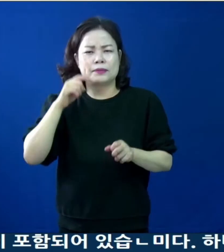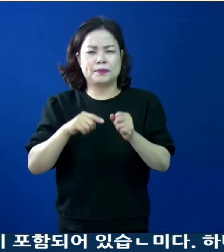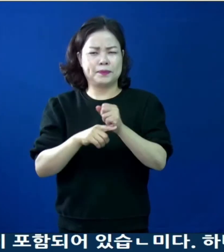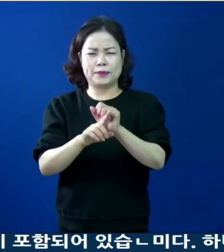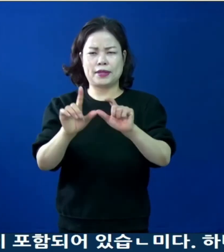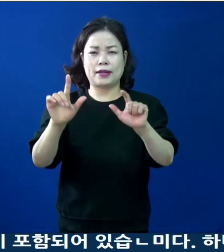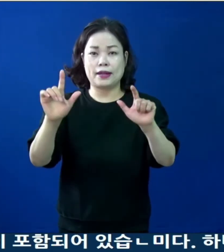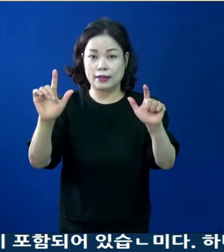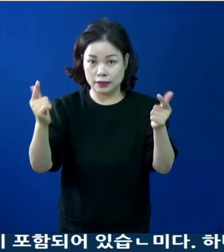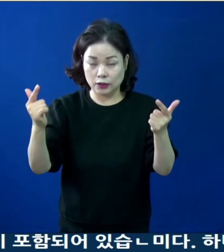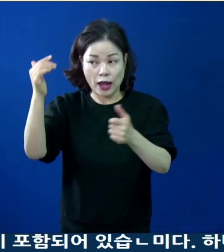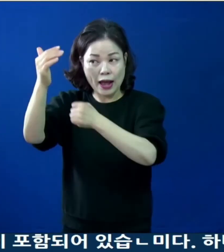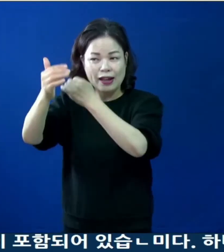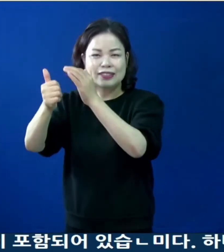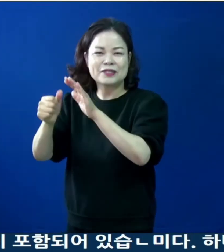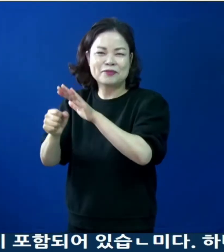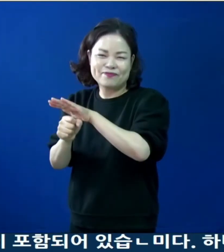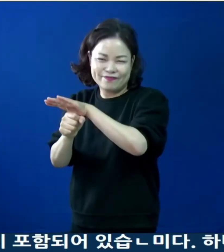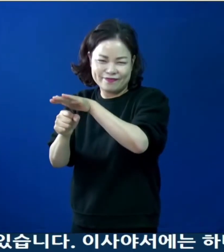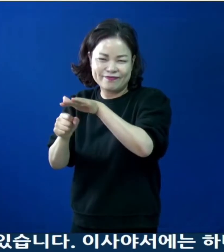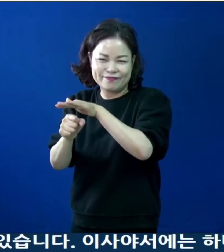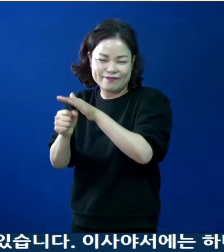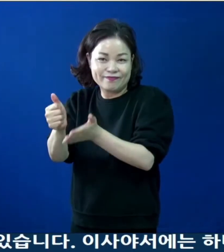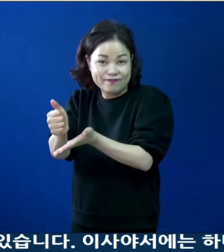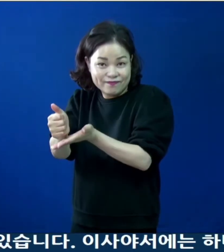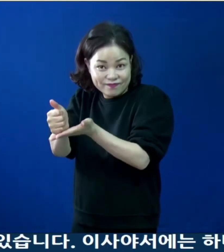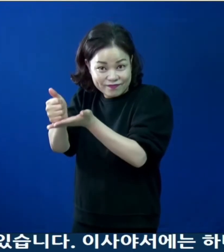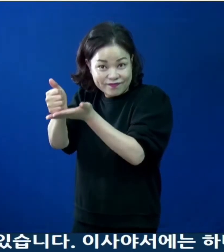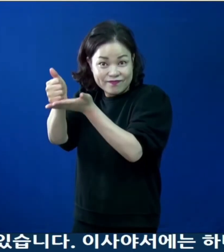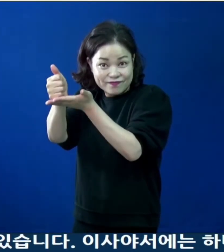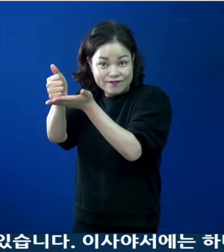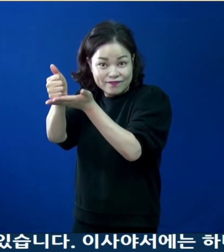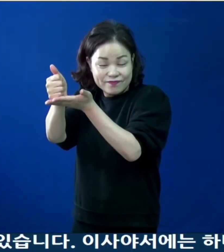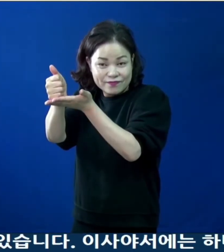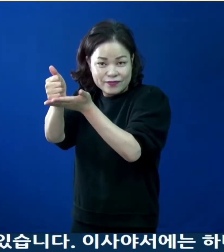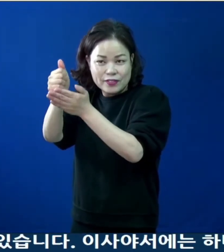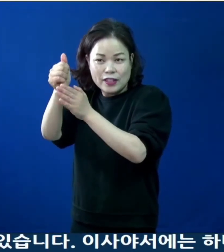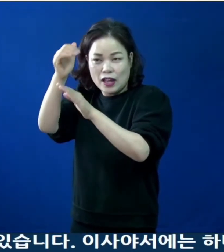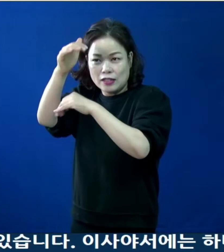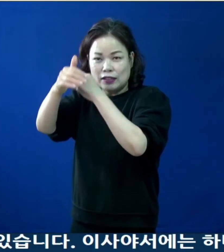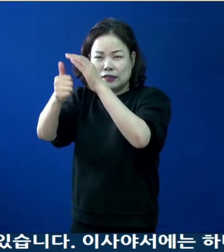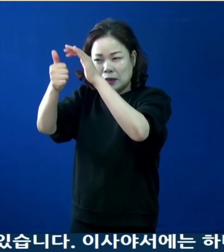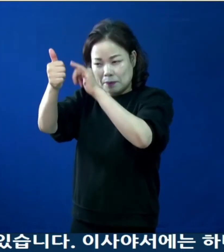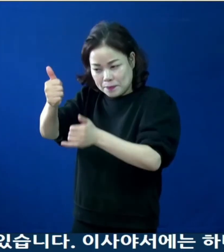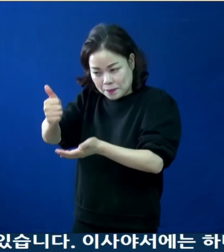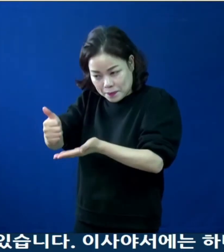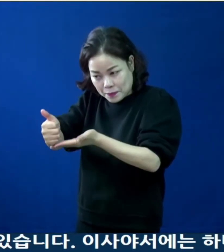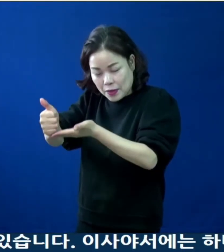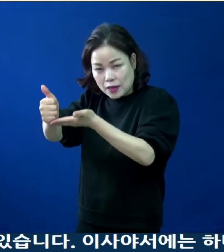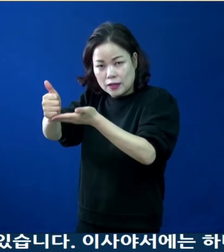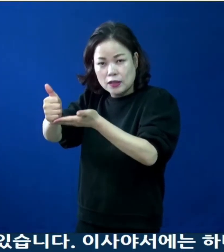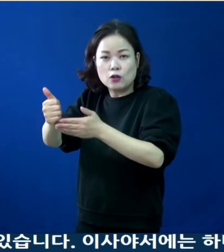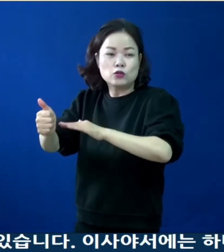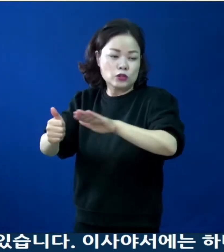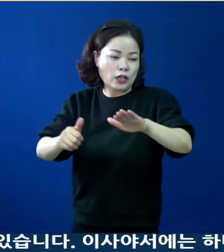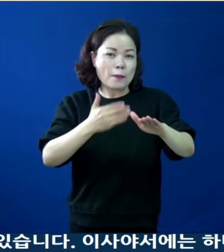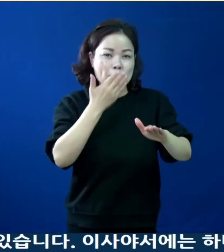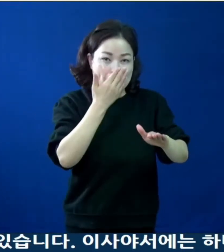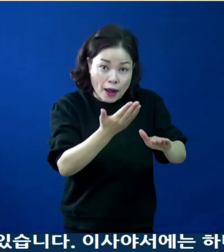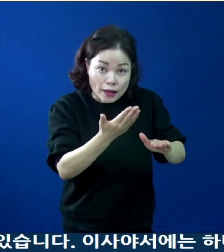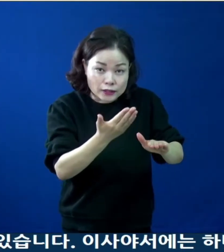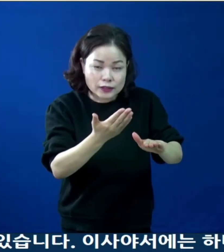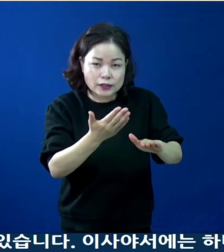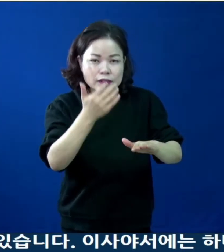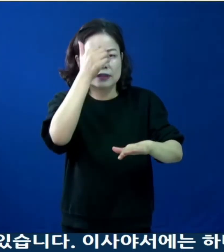아니라 하나님을 사랑하고 존경하고 그에게 예배드리고 섬기는, 그러니까 우리가 할 수 있는 가장